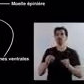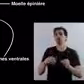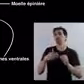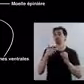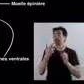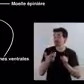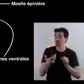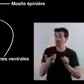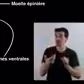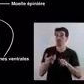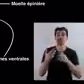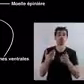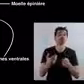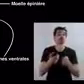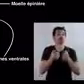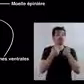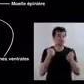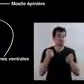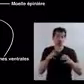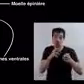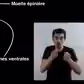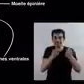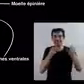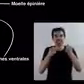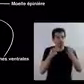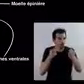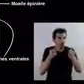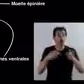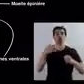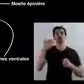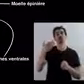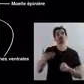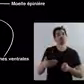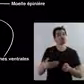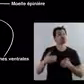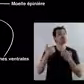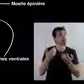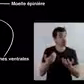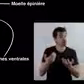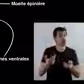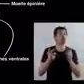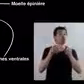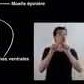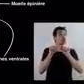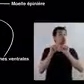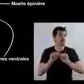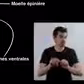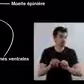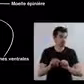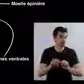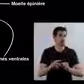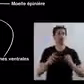Vous avez alors une transformation d'information mécanique, le fameux étirement, en une information nerveuse au niveau de